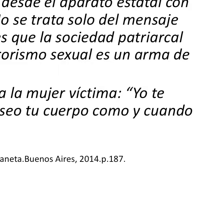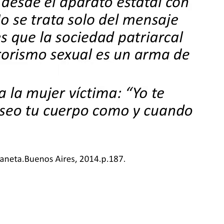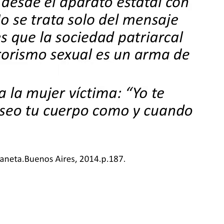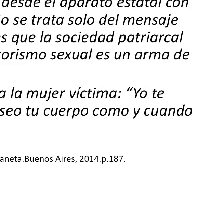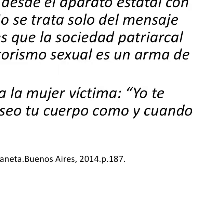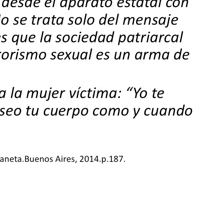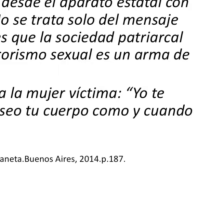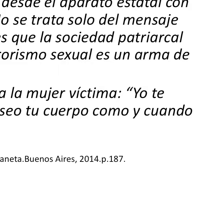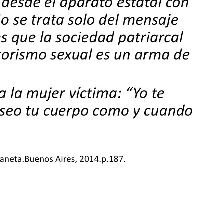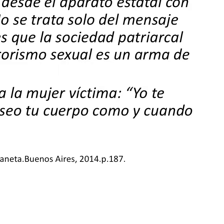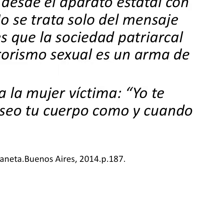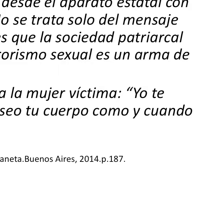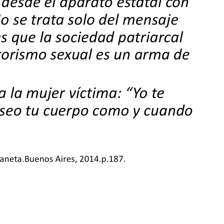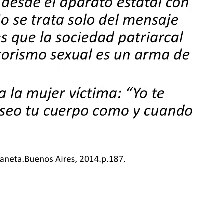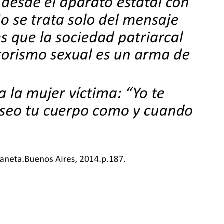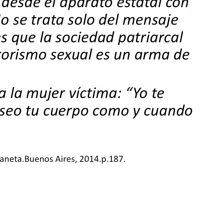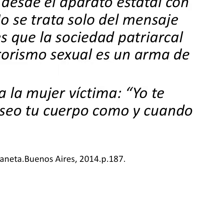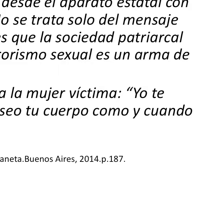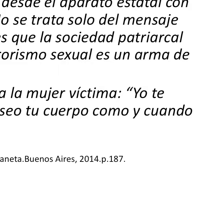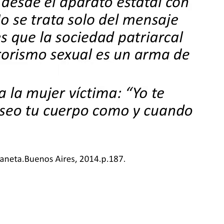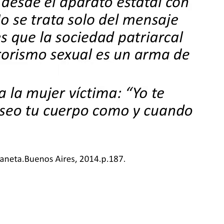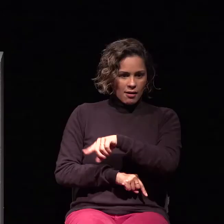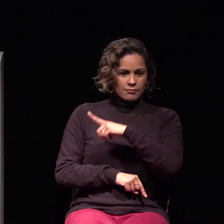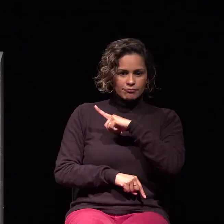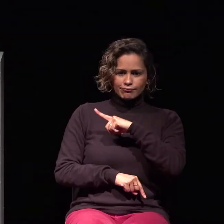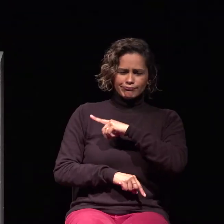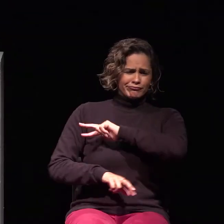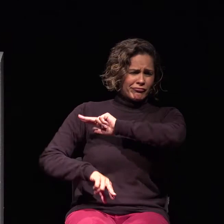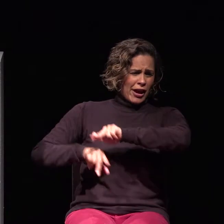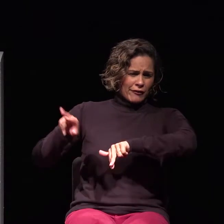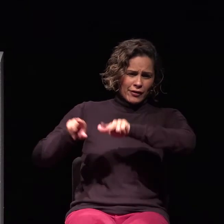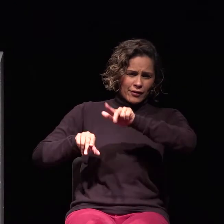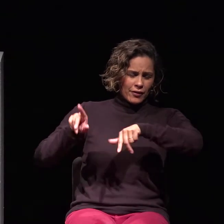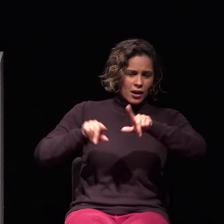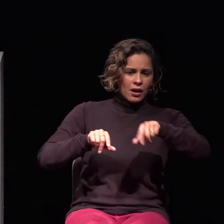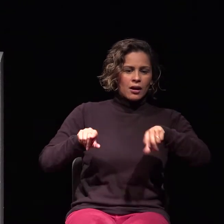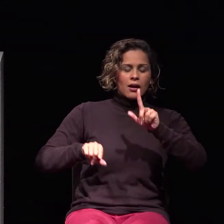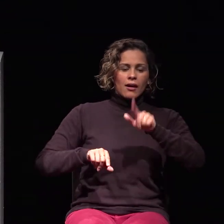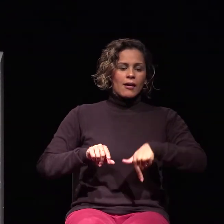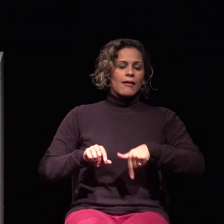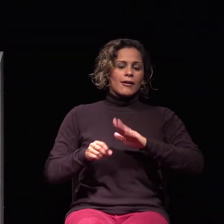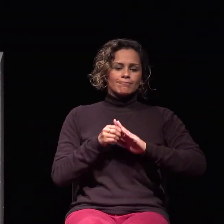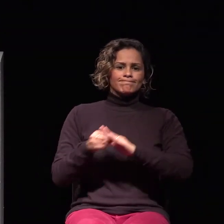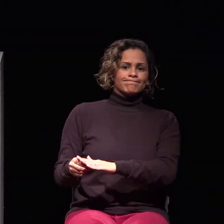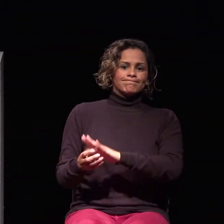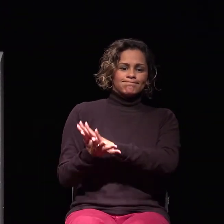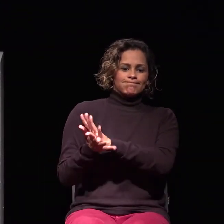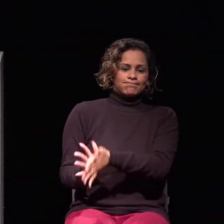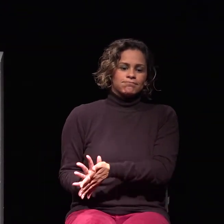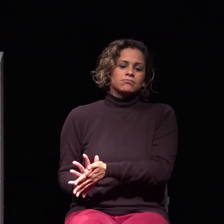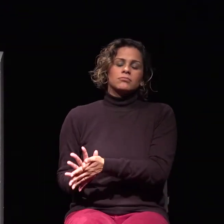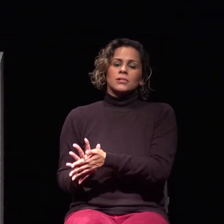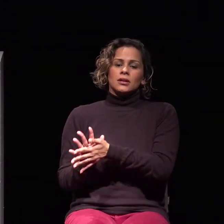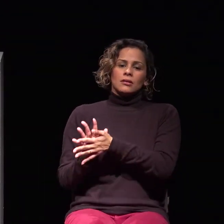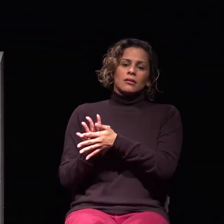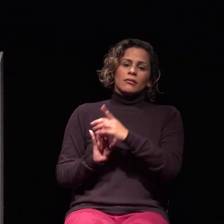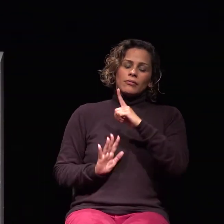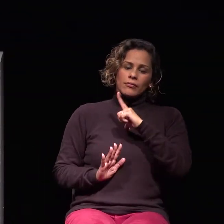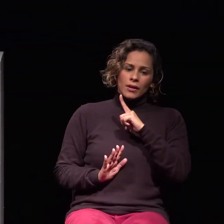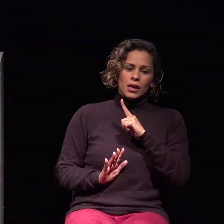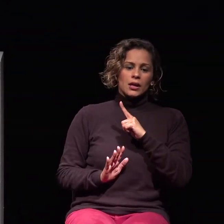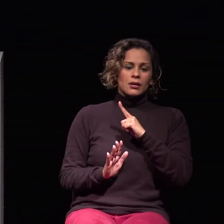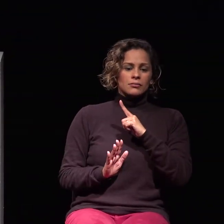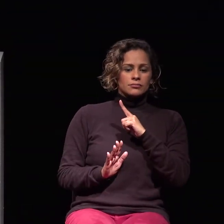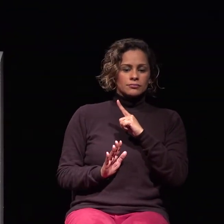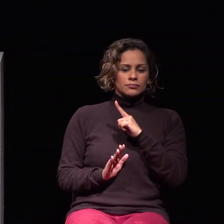abuso, em suas diferentes formas, são atos terroristas cometidos desde o aparato estatal com